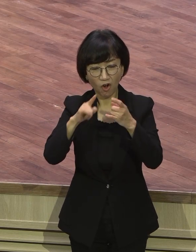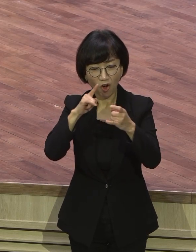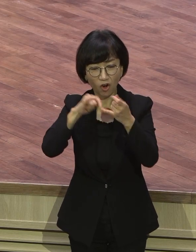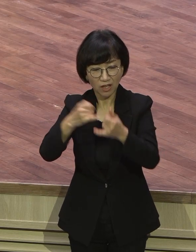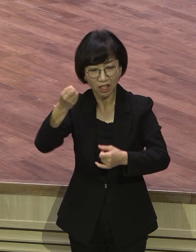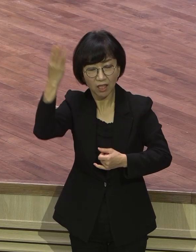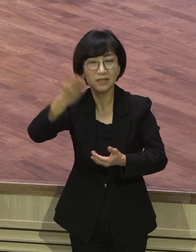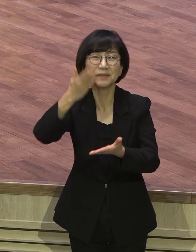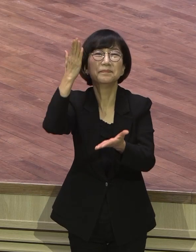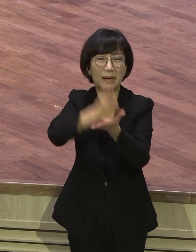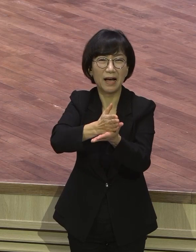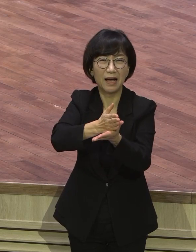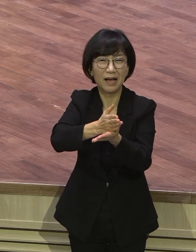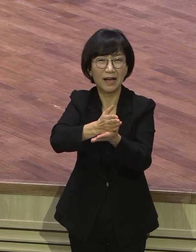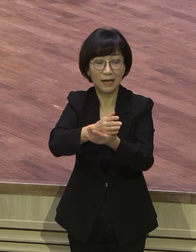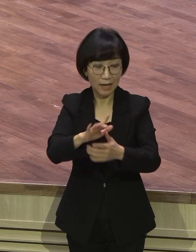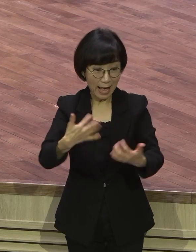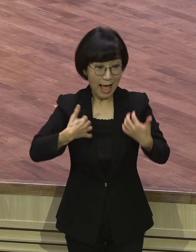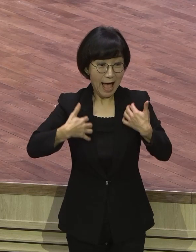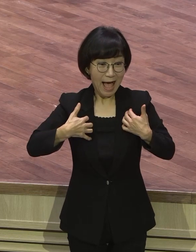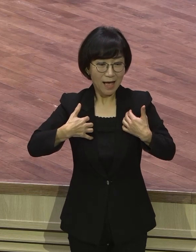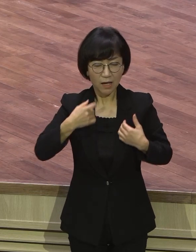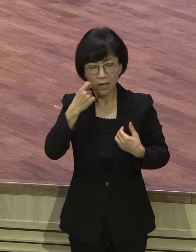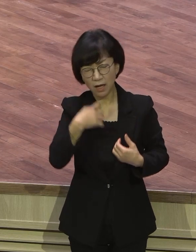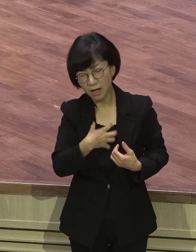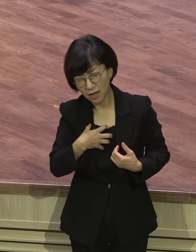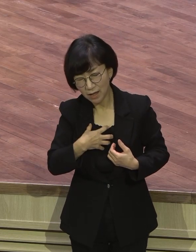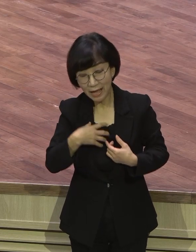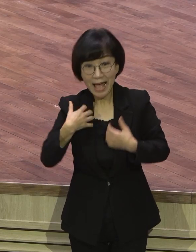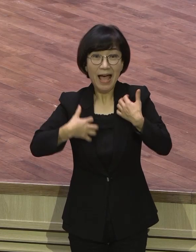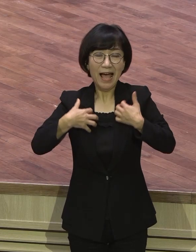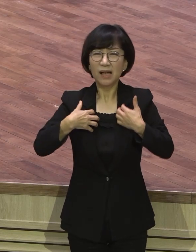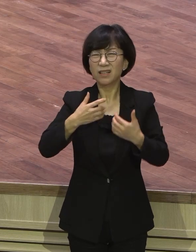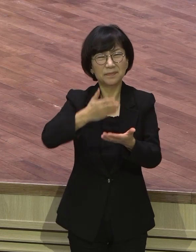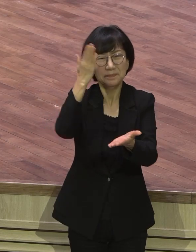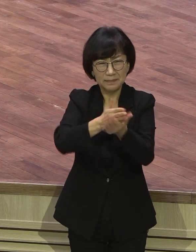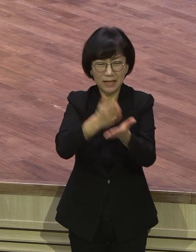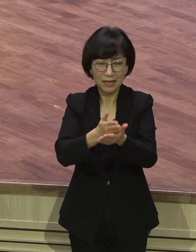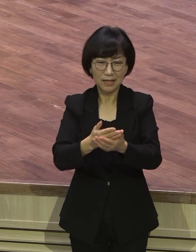일희일비 하지 말아 얘기예요. 환경에 속지 마라.